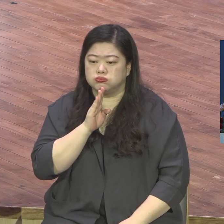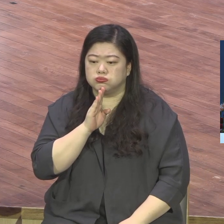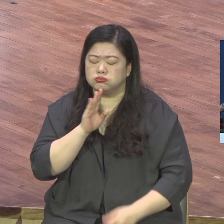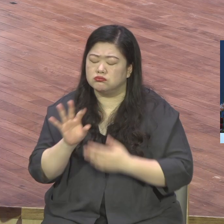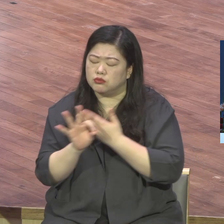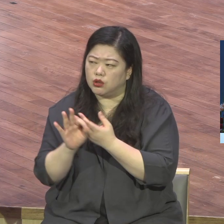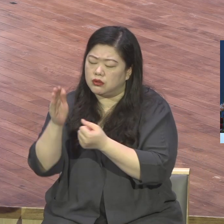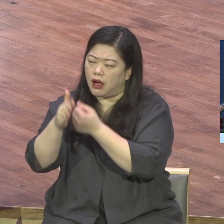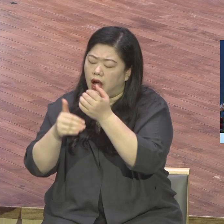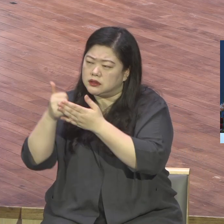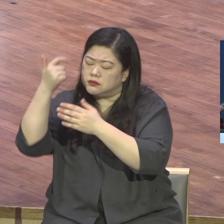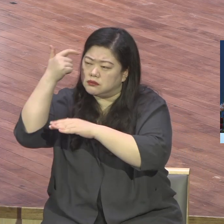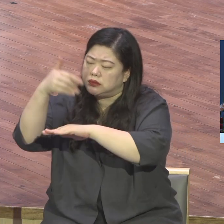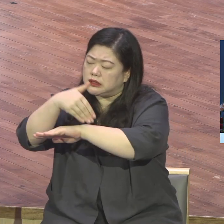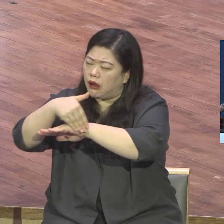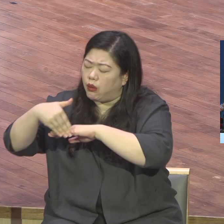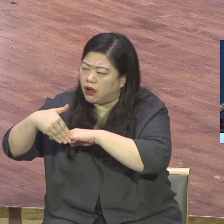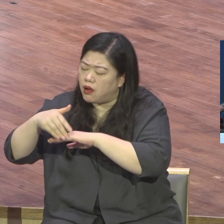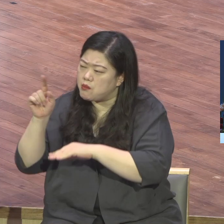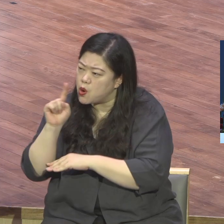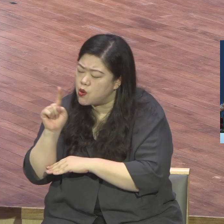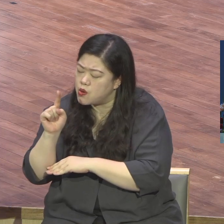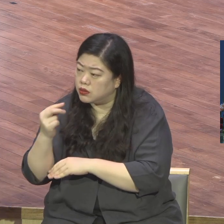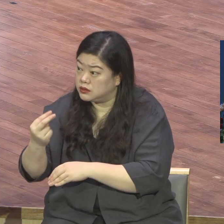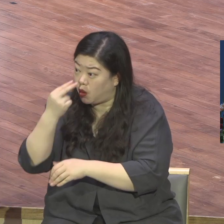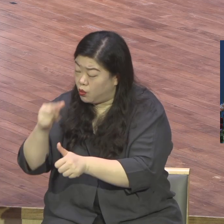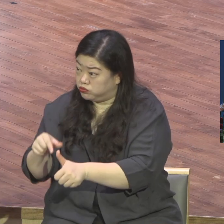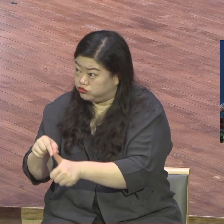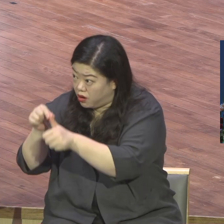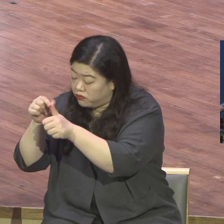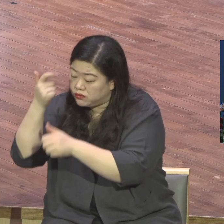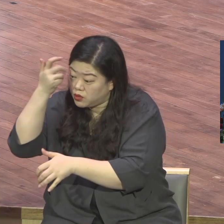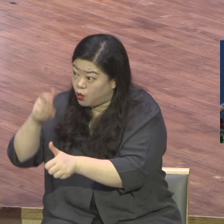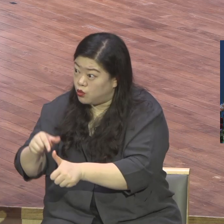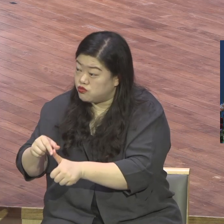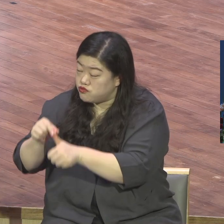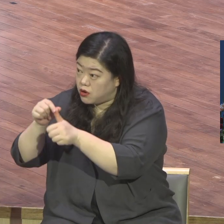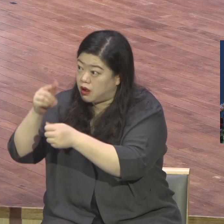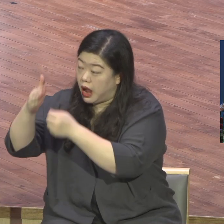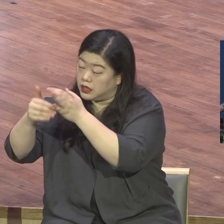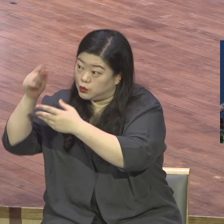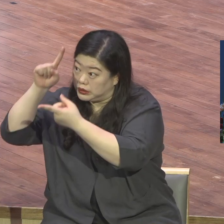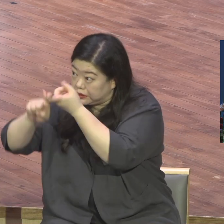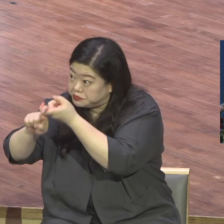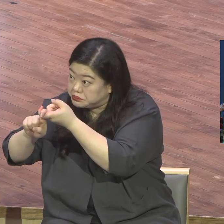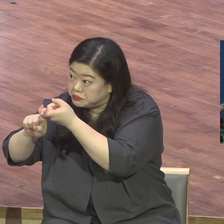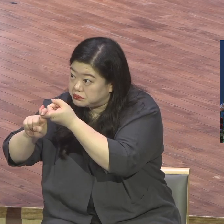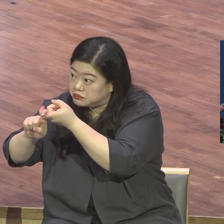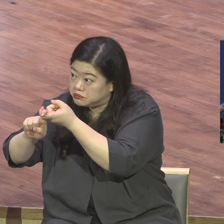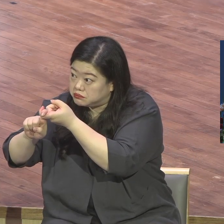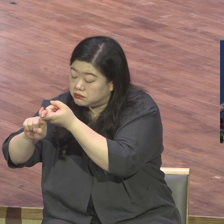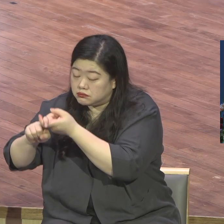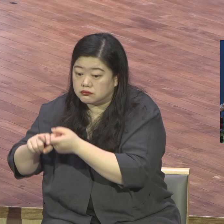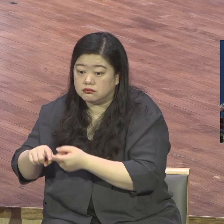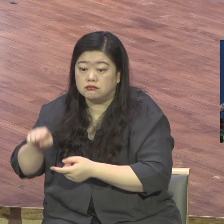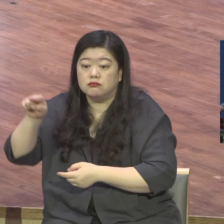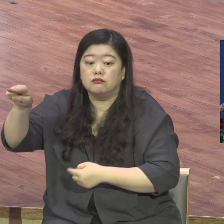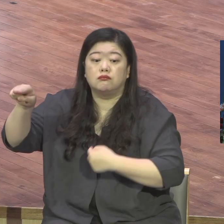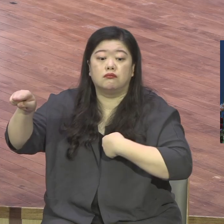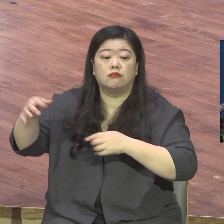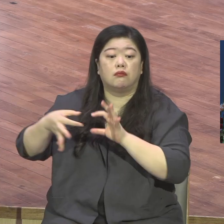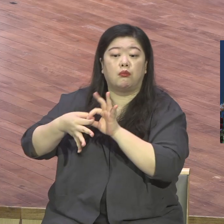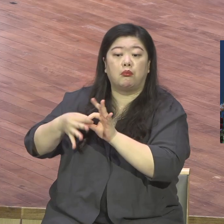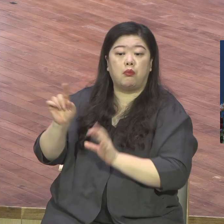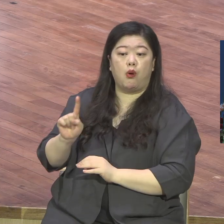계획인 생명 살리는 일, 생명을 살리는 일에 참으로 승리단